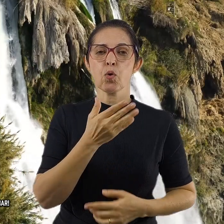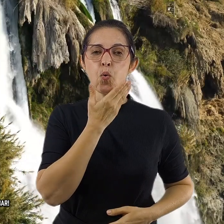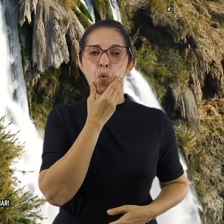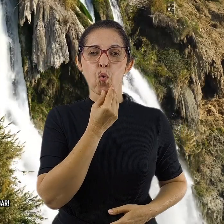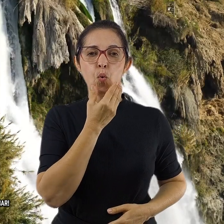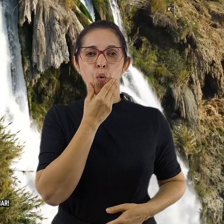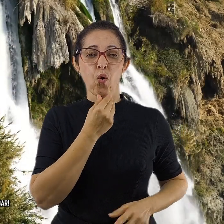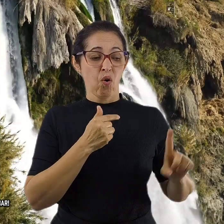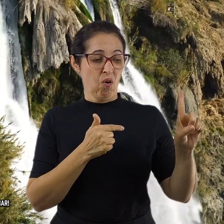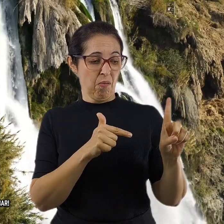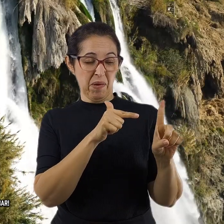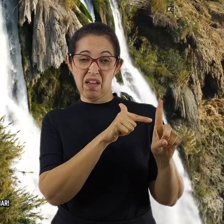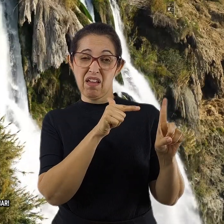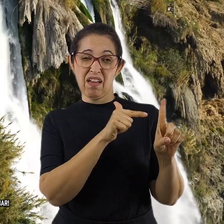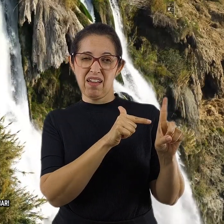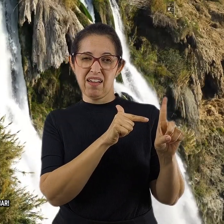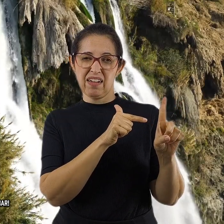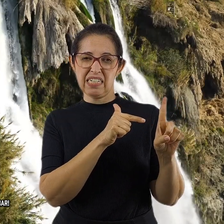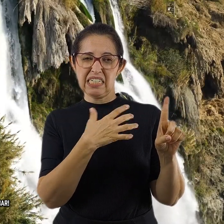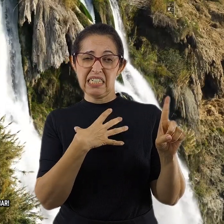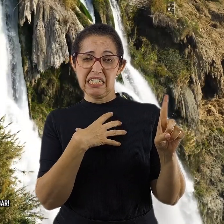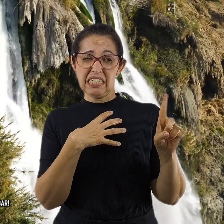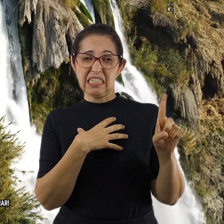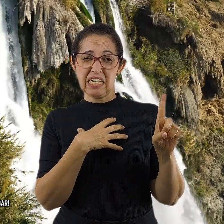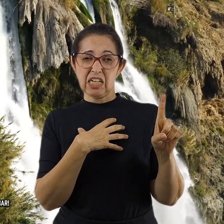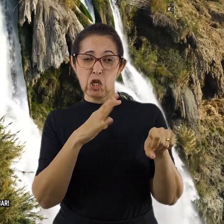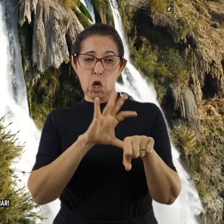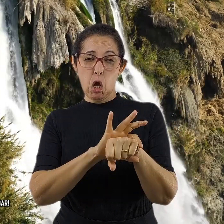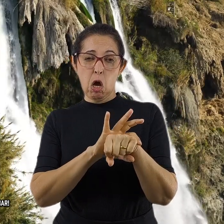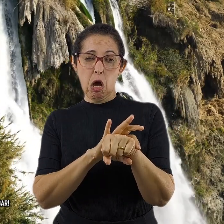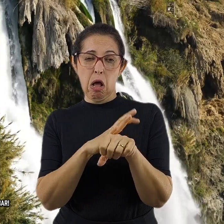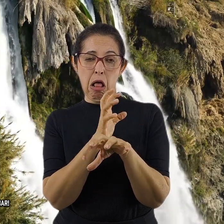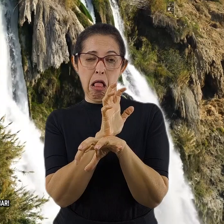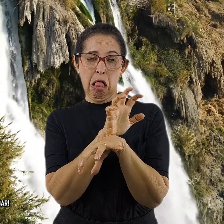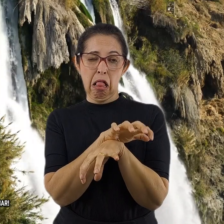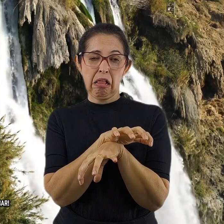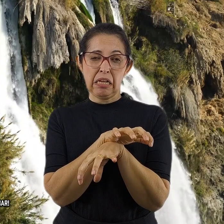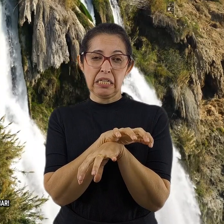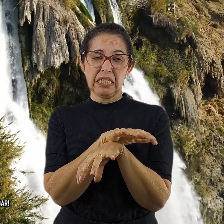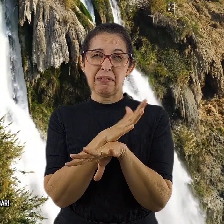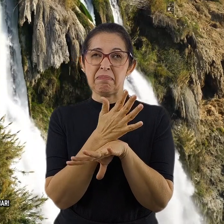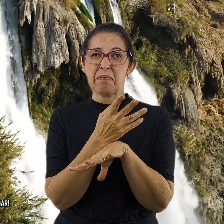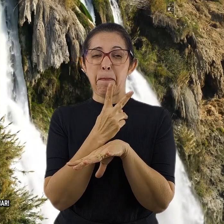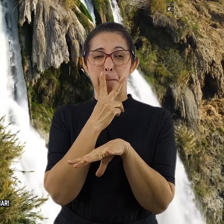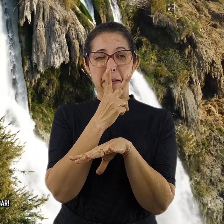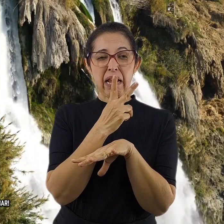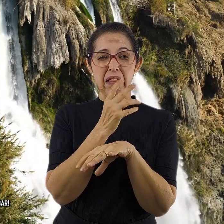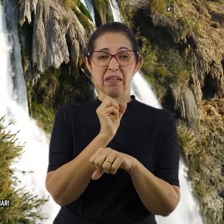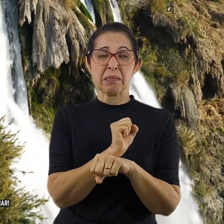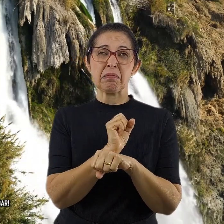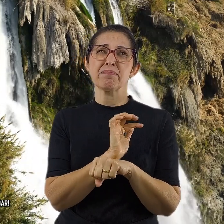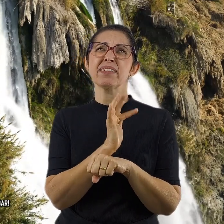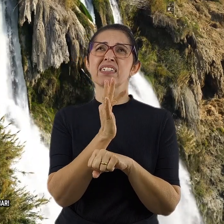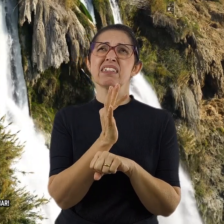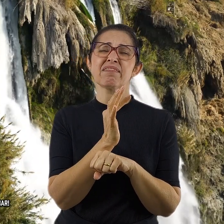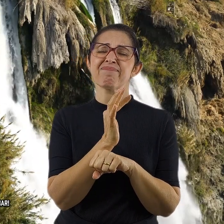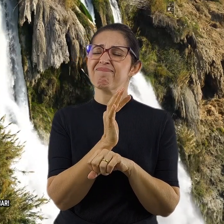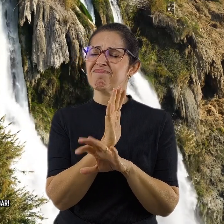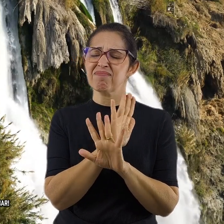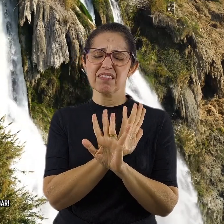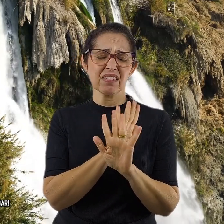que se sente como um osso seco, sem esperança, dizendo, não tem esperança, não tem jeito, ninguém pode